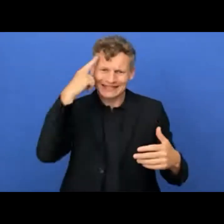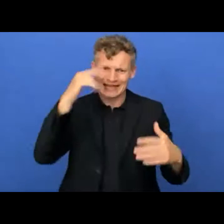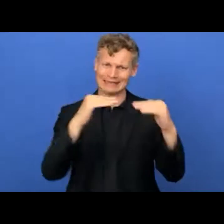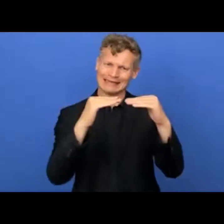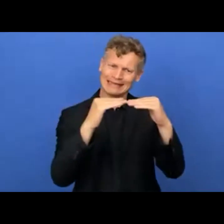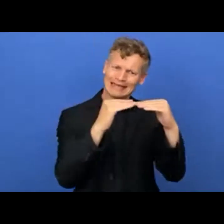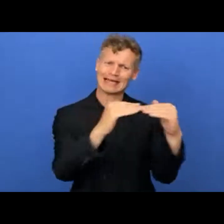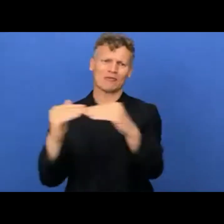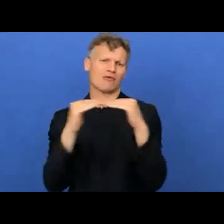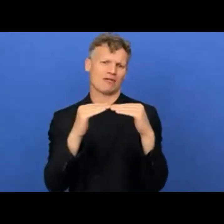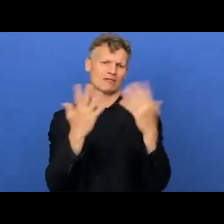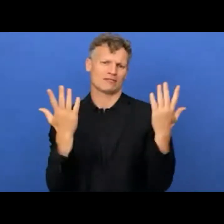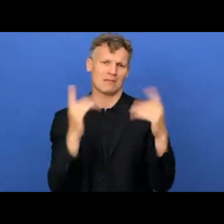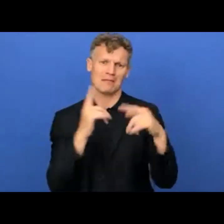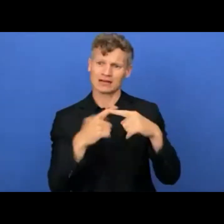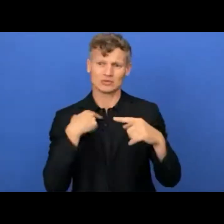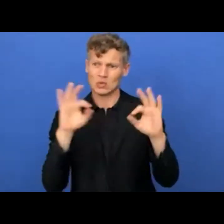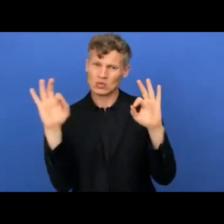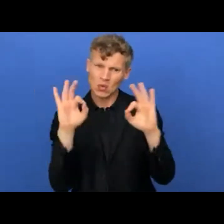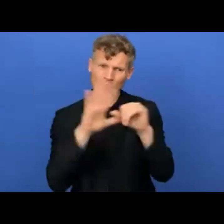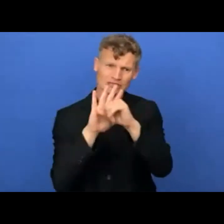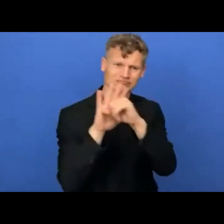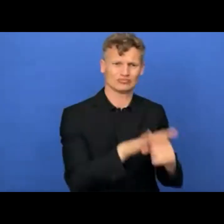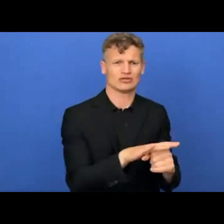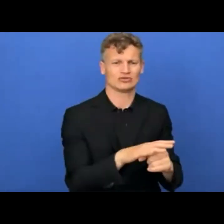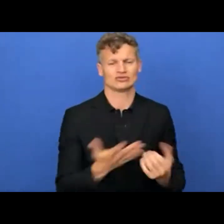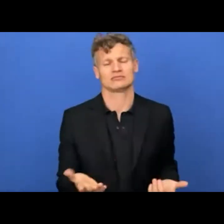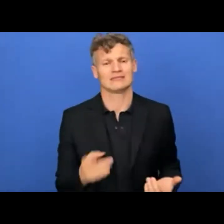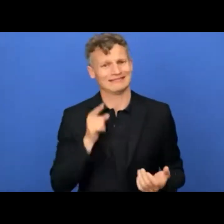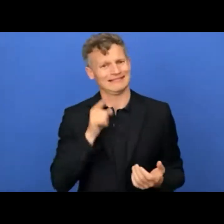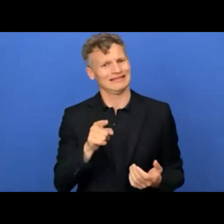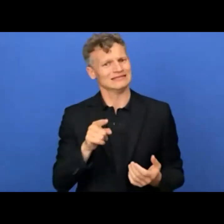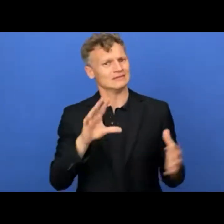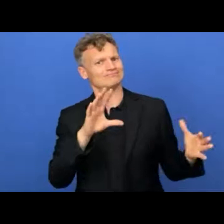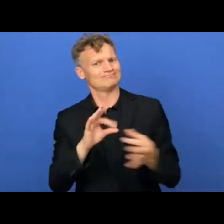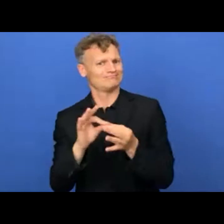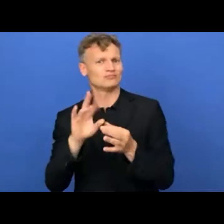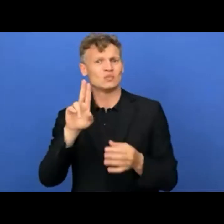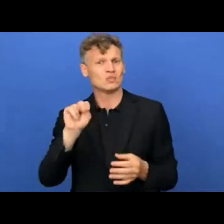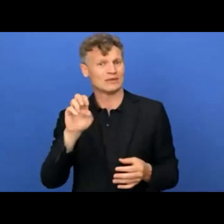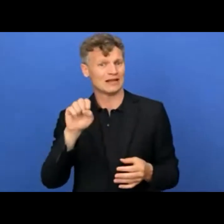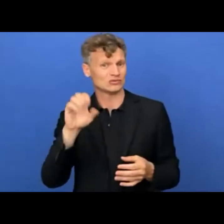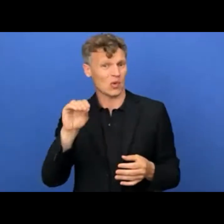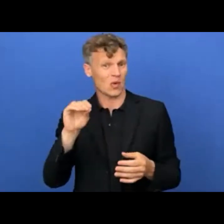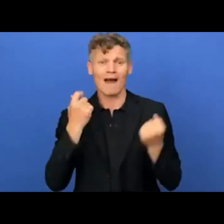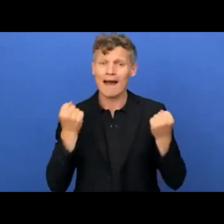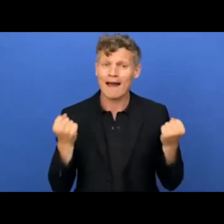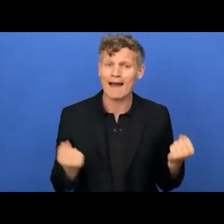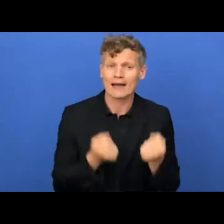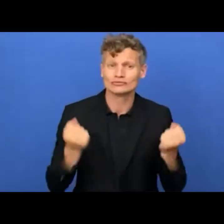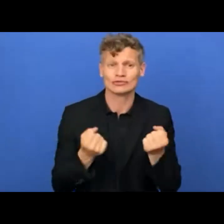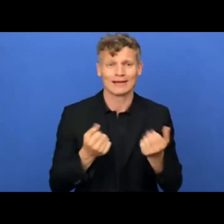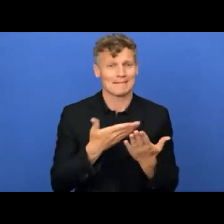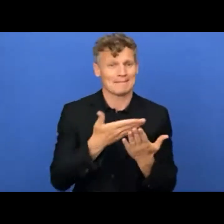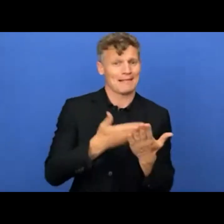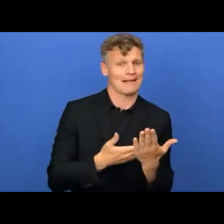guider dans notre action aujourd'hui et également de façon générale dans le plan d'action de l'UNESCO avec ses